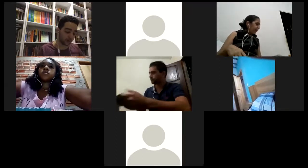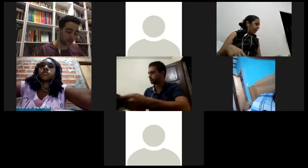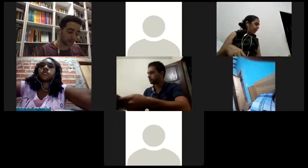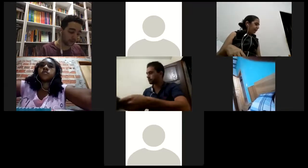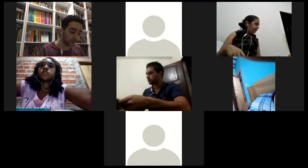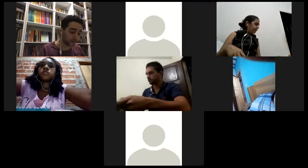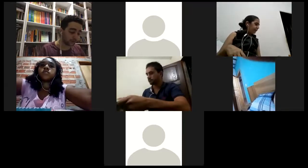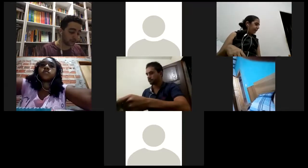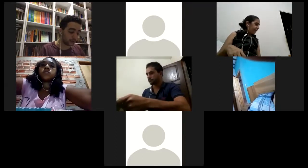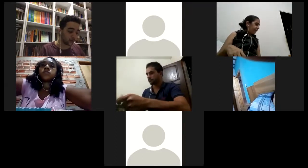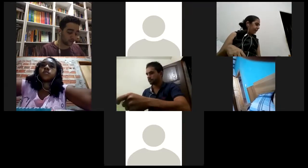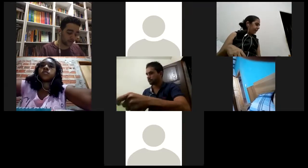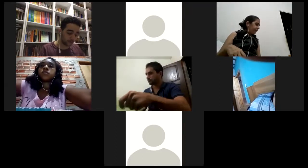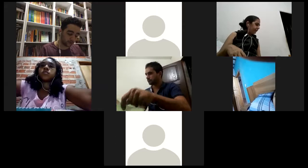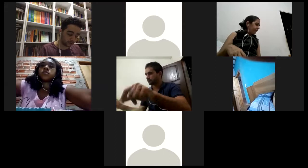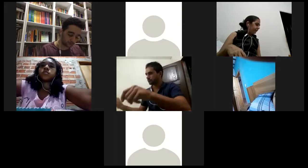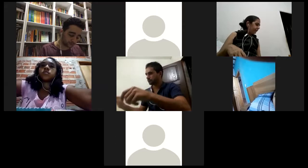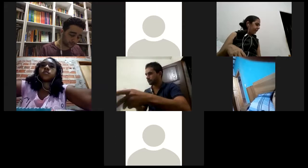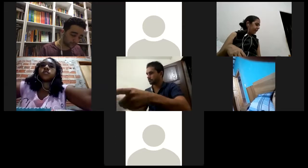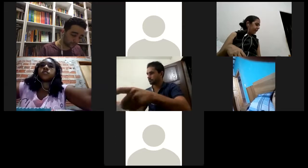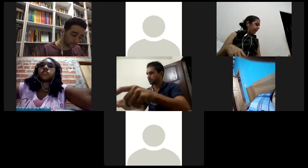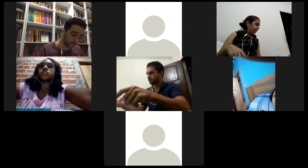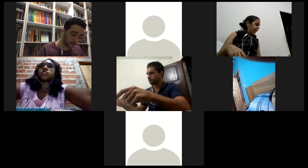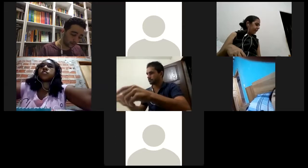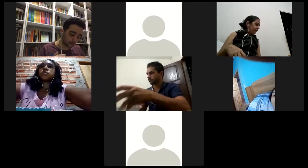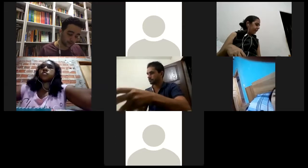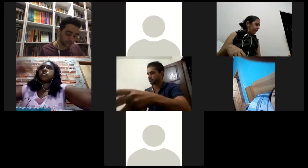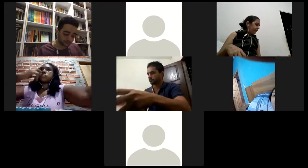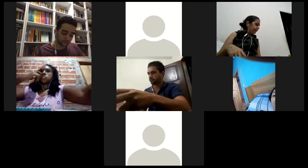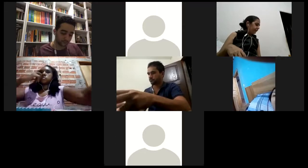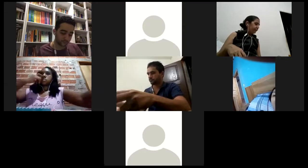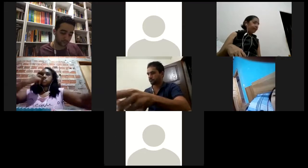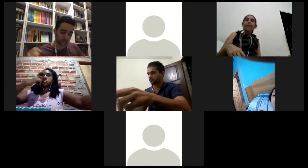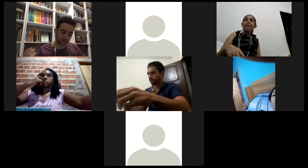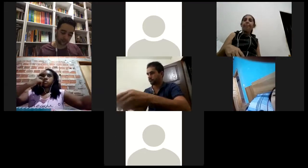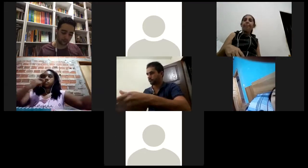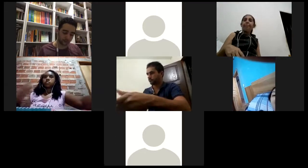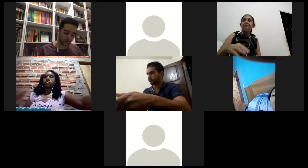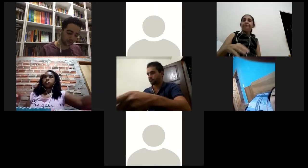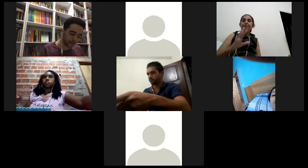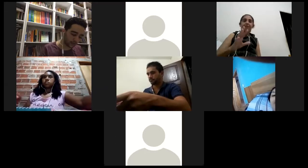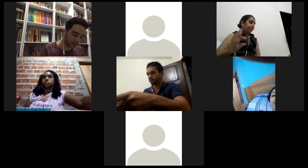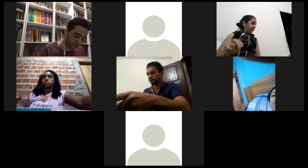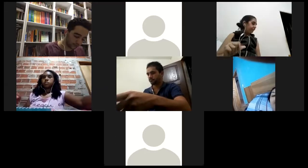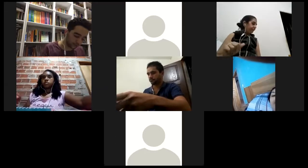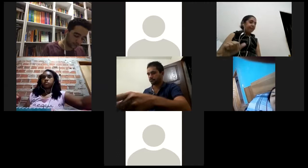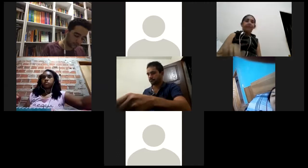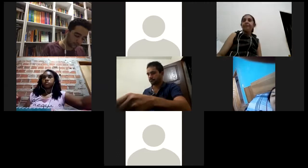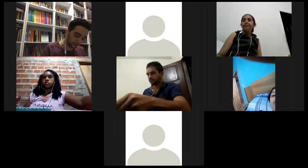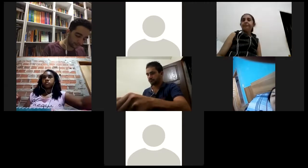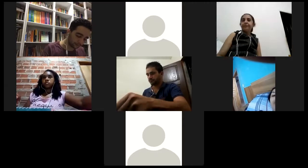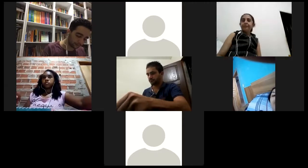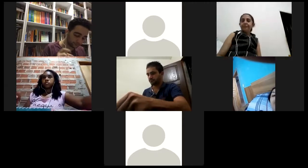cumprimentos, né, as saudações, números. Agora, frutas, que foi a outra temática que a gente viu